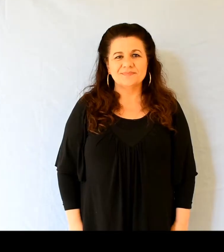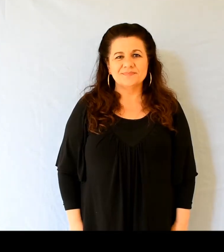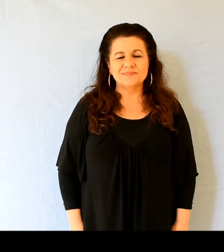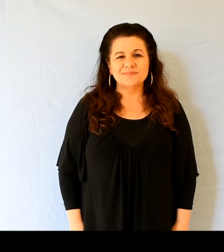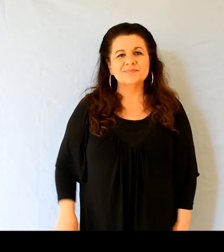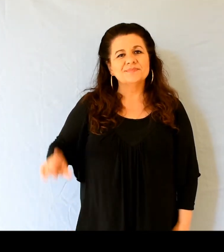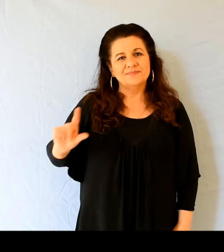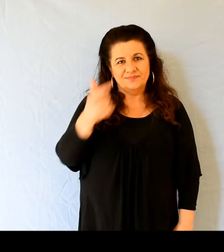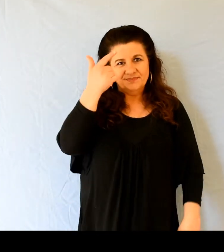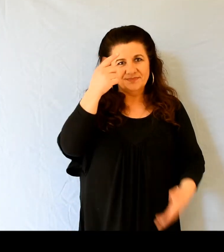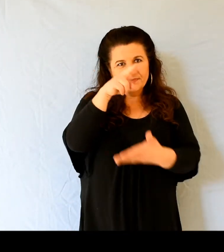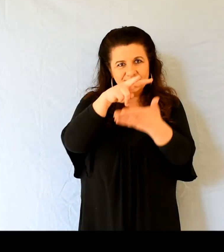Deuxième lecture.